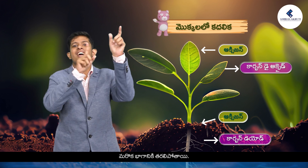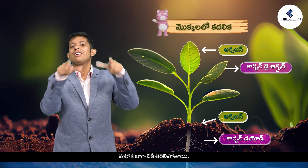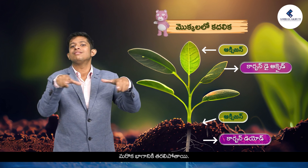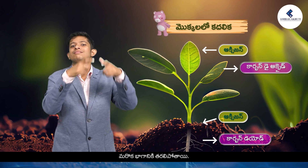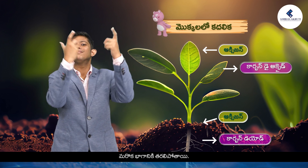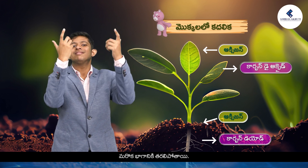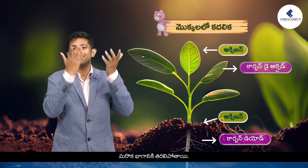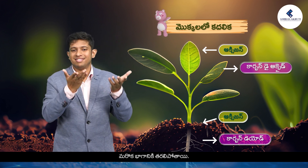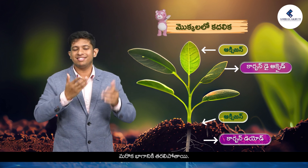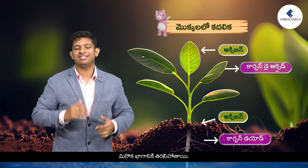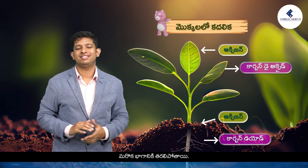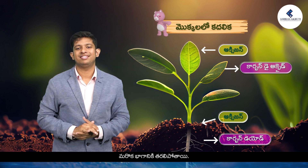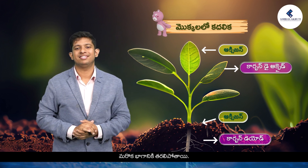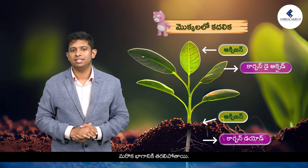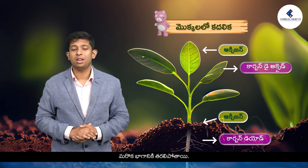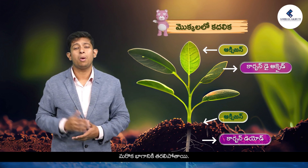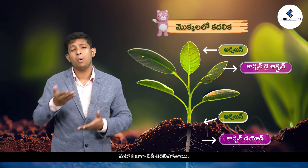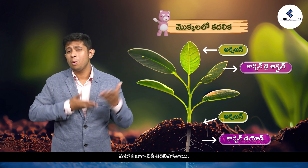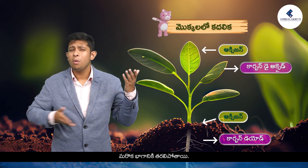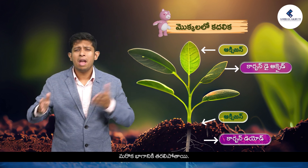మరొక భాగానికి తరలిపోతాయి.